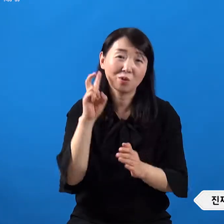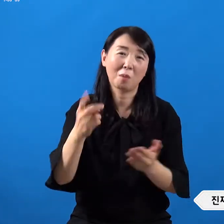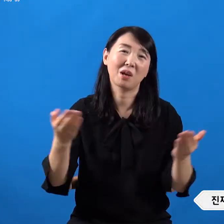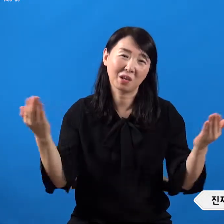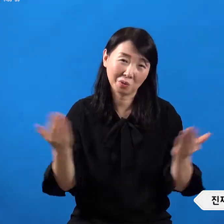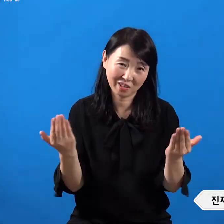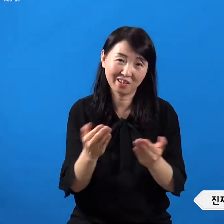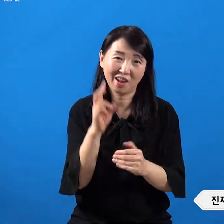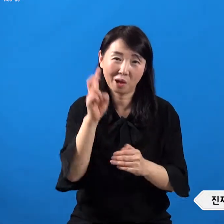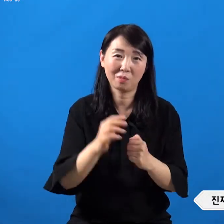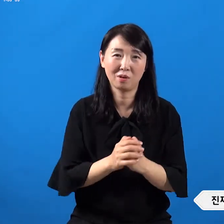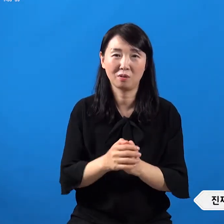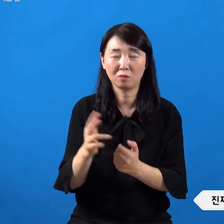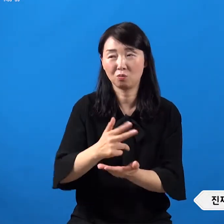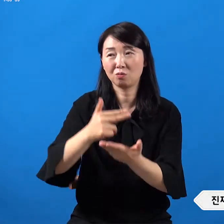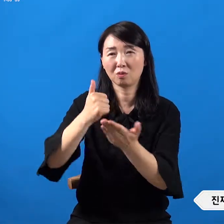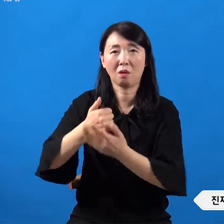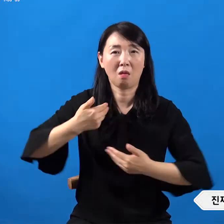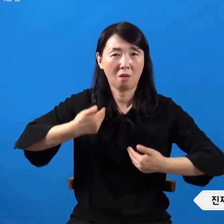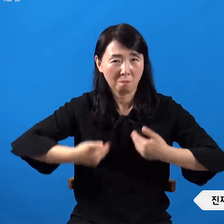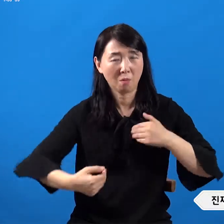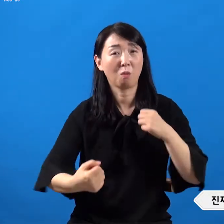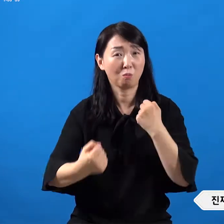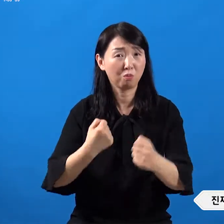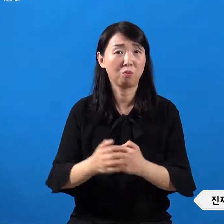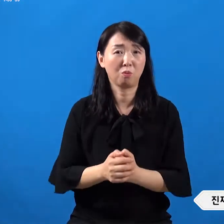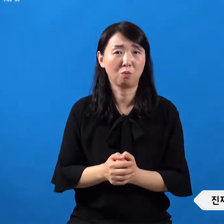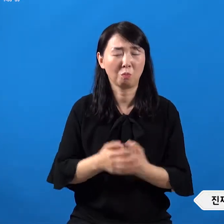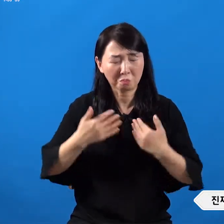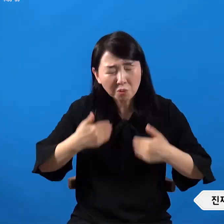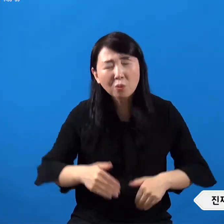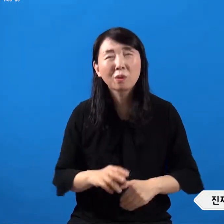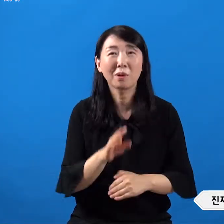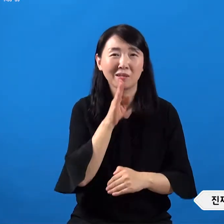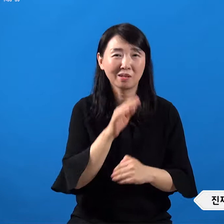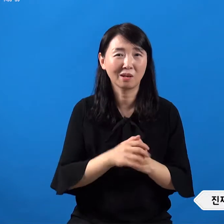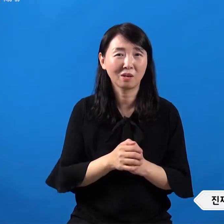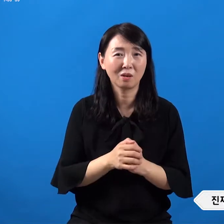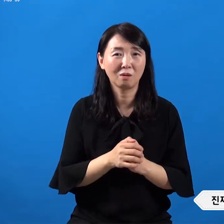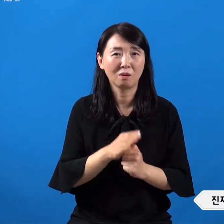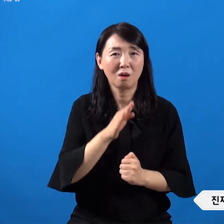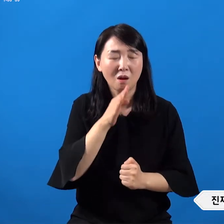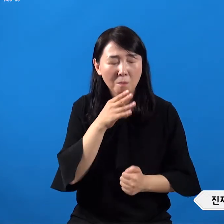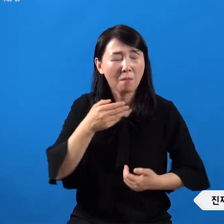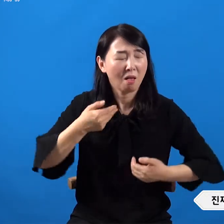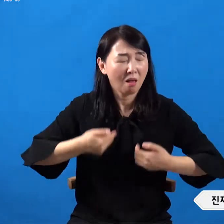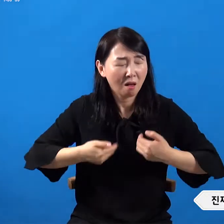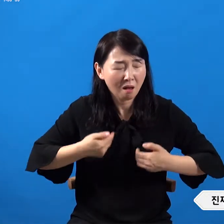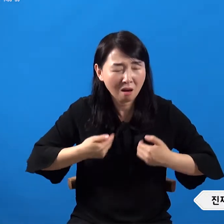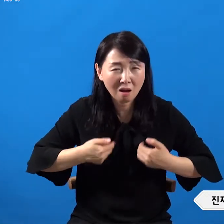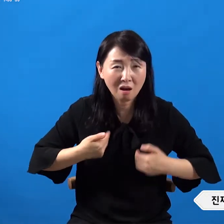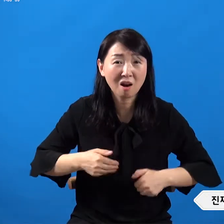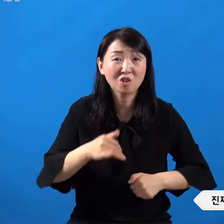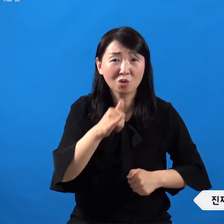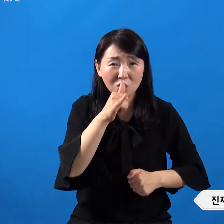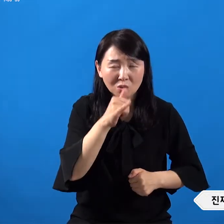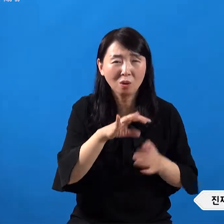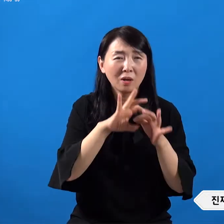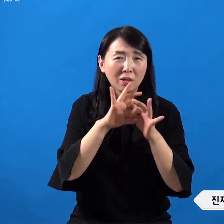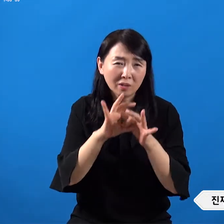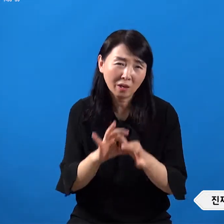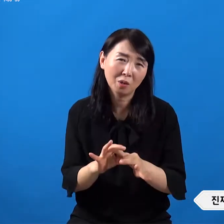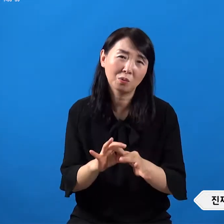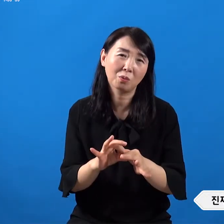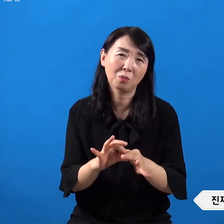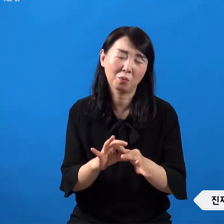않았을까라고 생각되어집니다. 주님께서 바쁘셨습니다. 피곤하셨습니다. 몹시 바쁜 일정으로